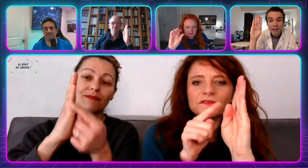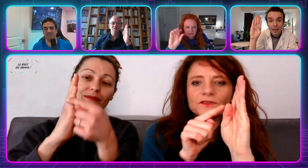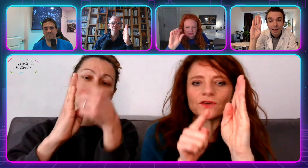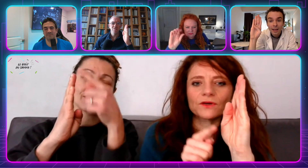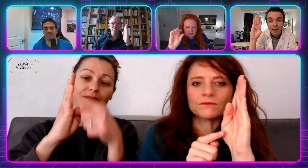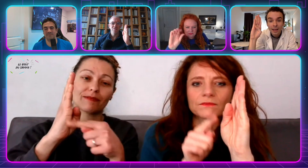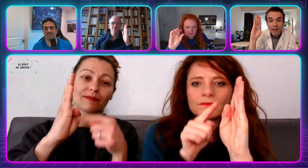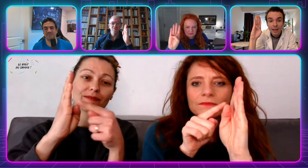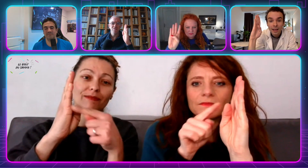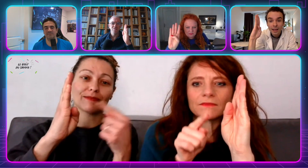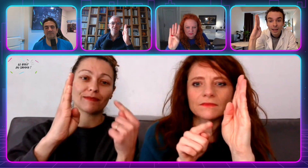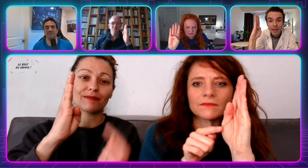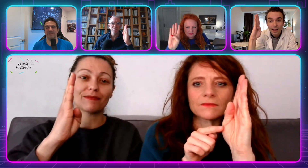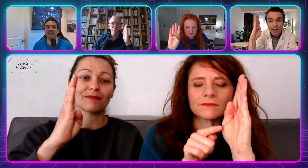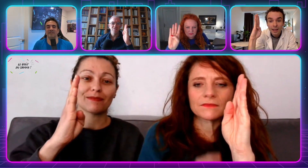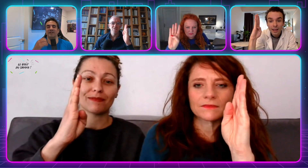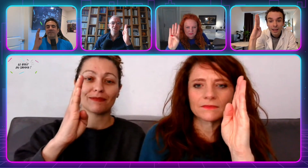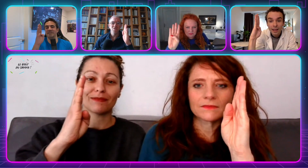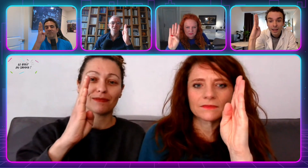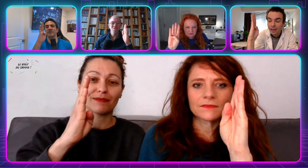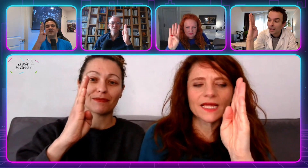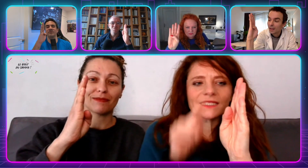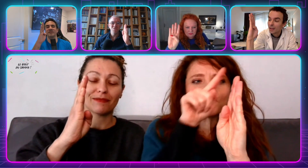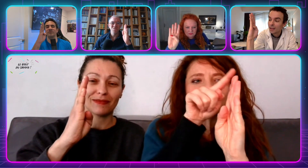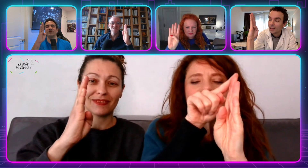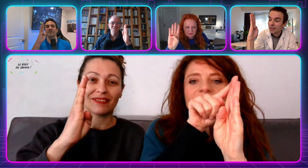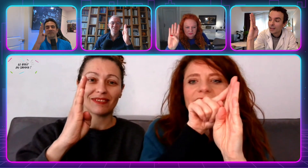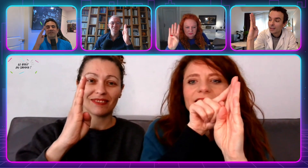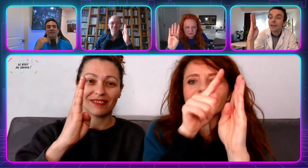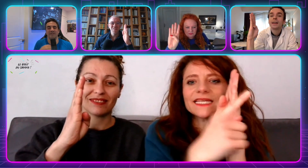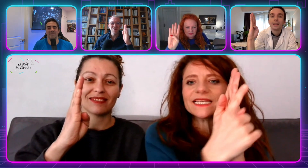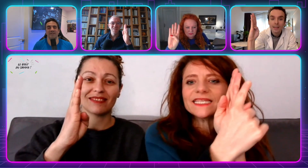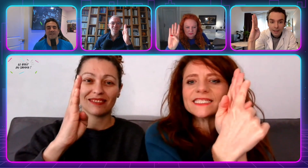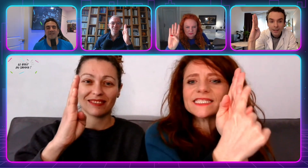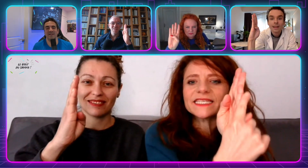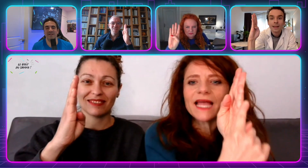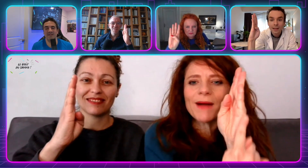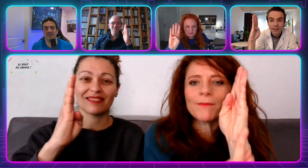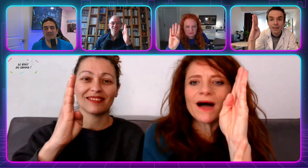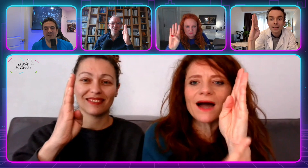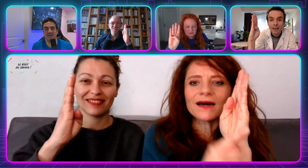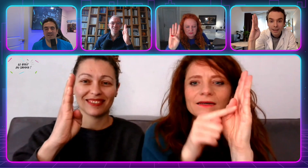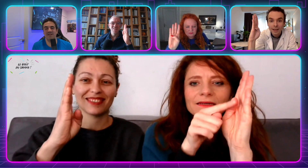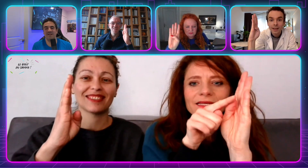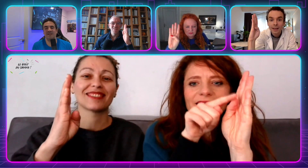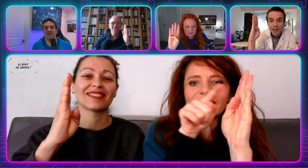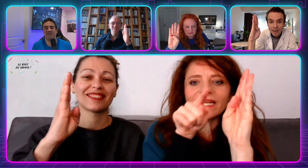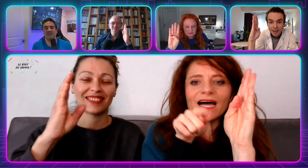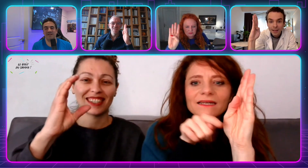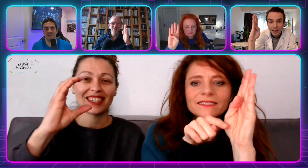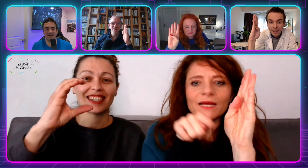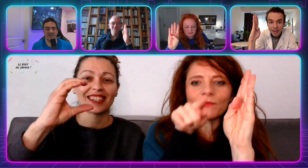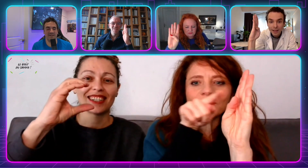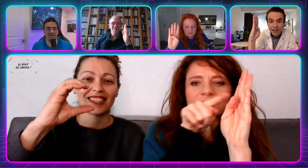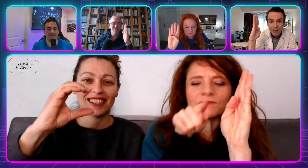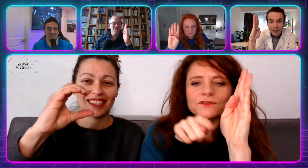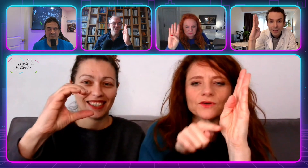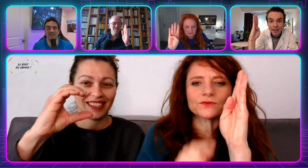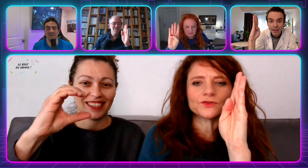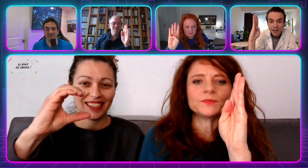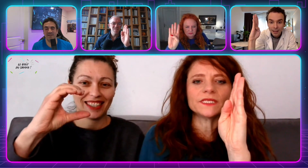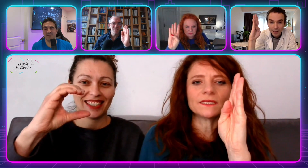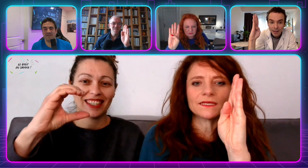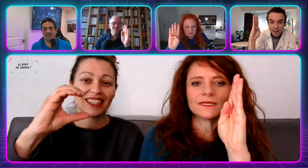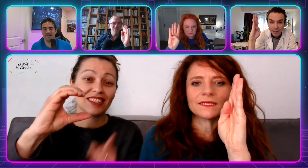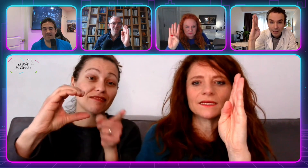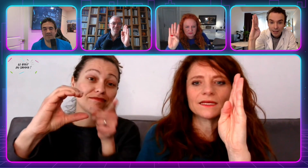son petit ventre. D'accord. Ah oui, c'est en Oh, minuscule aussi. Vous mignon. voyez? Ici, il y a ma barre. Et là, il y a mon petit